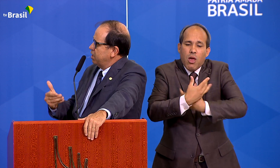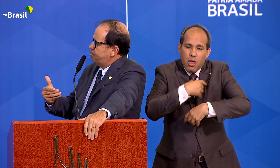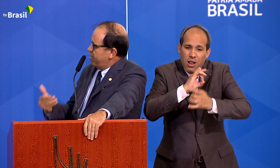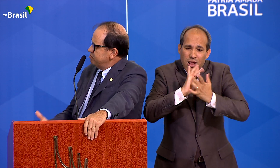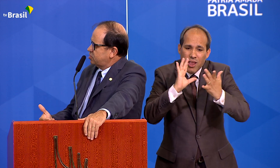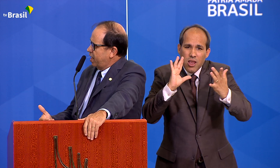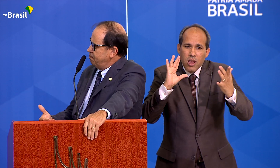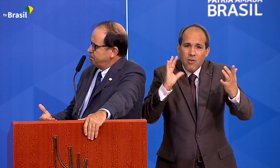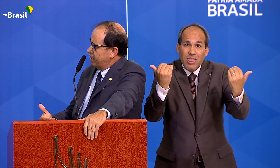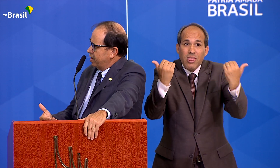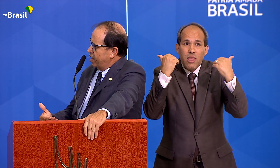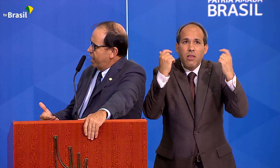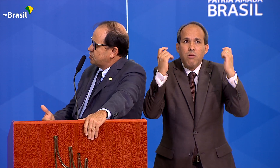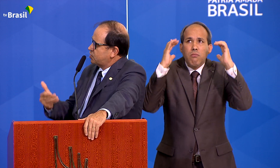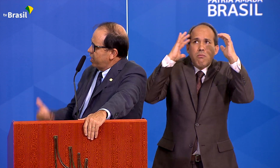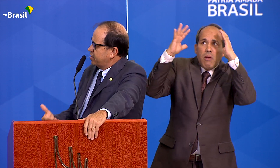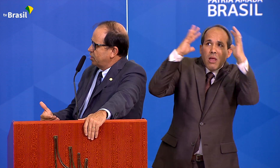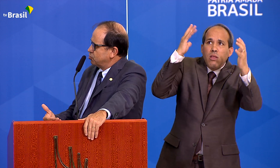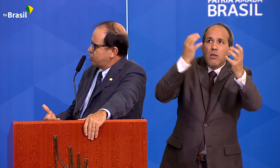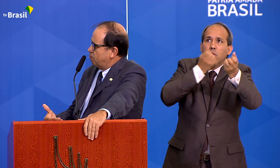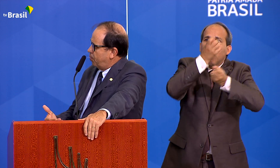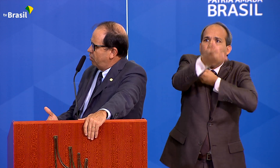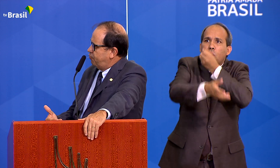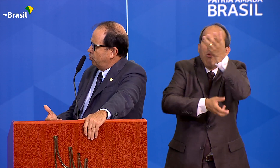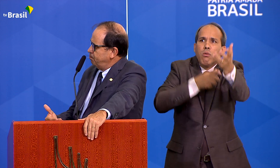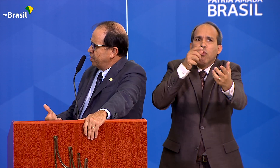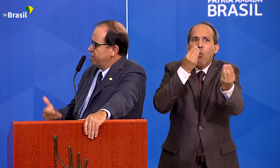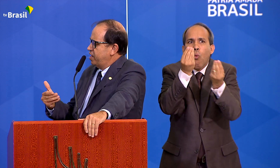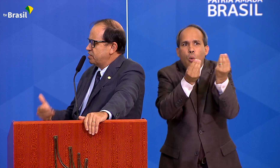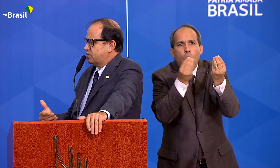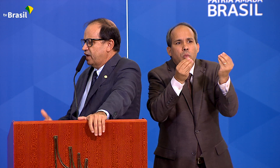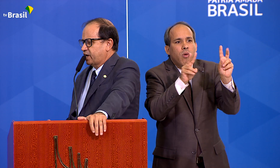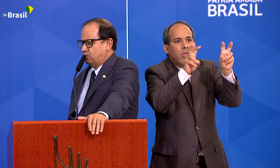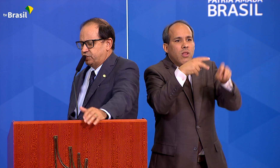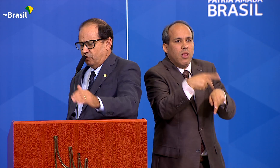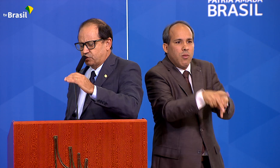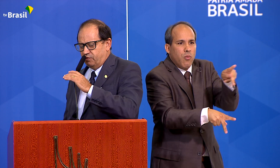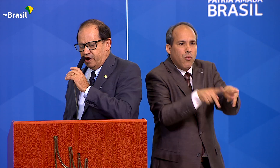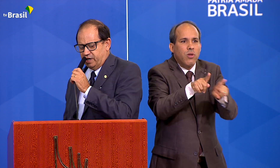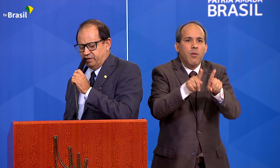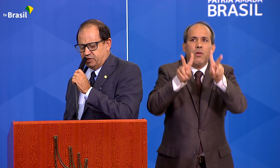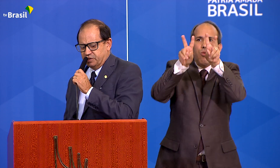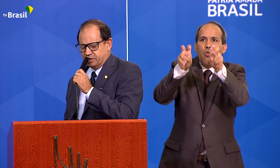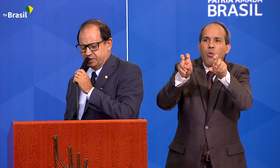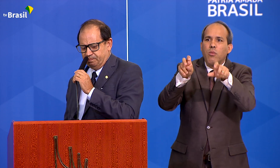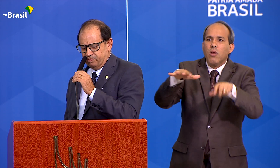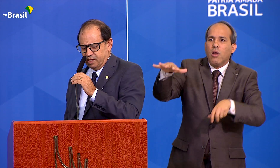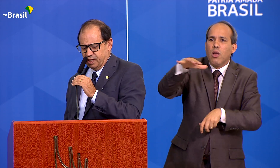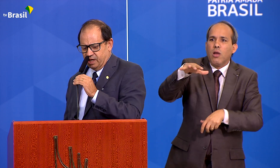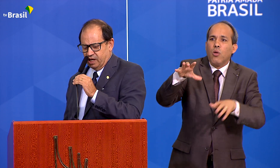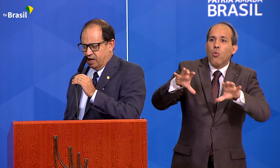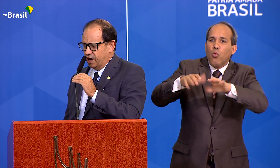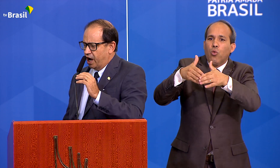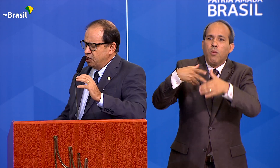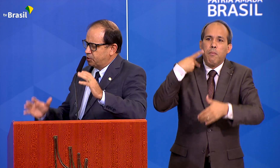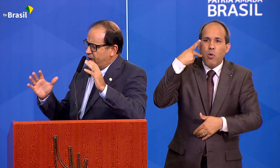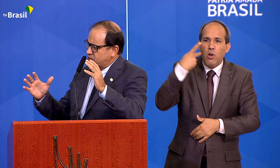aquilo que pensa acerca do seu po e acerca dos seus governantes